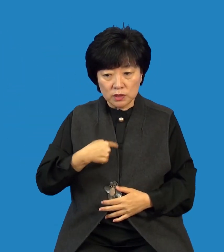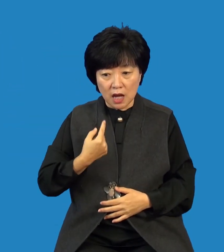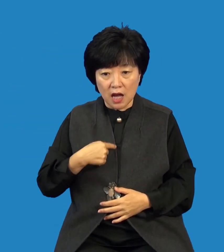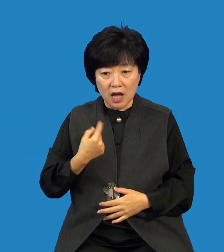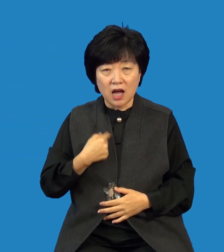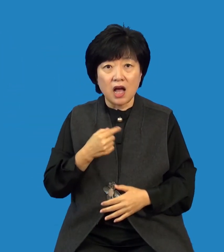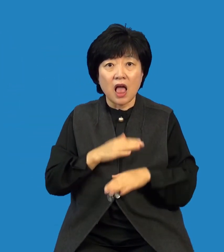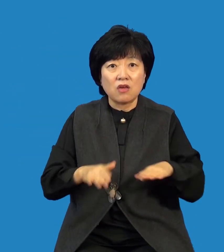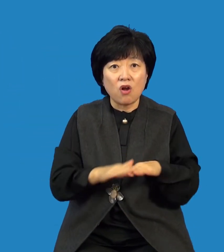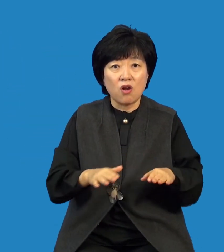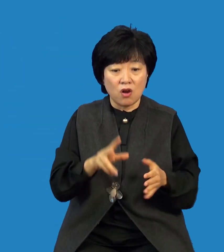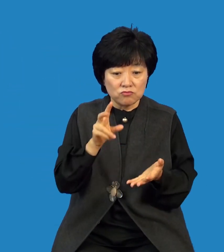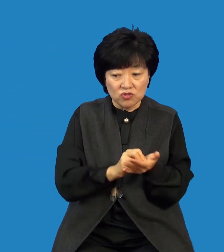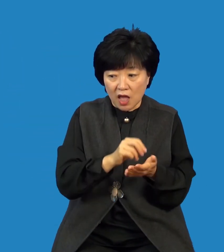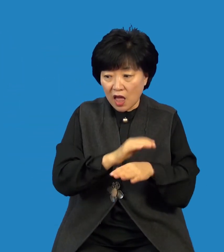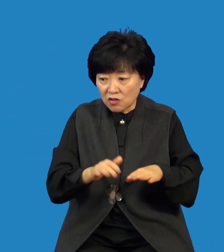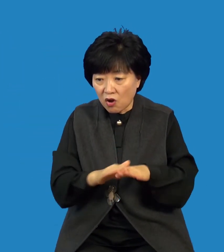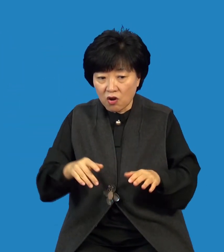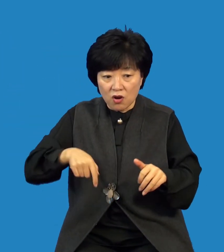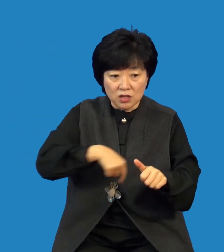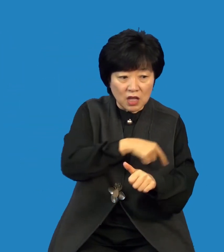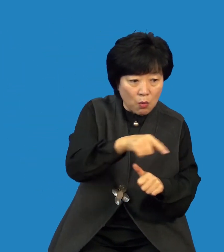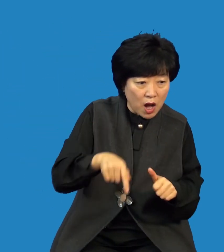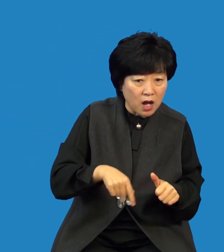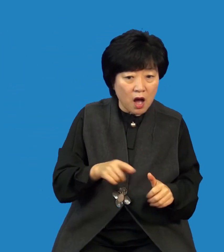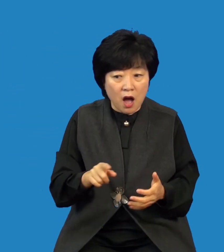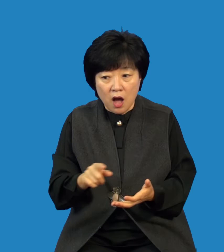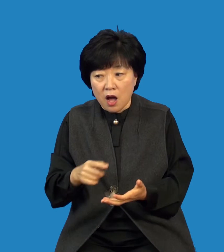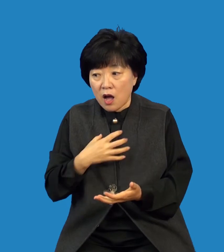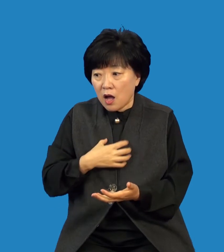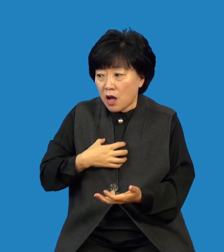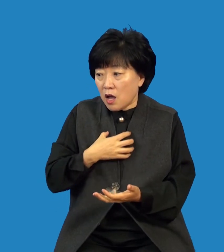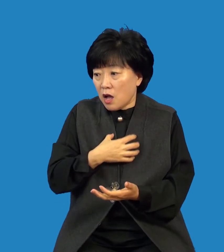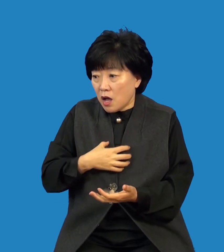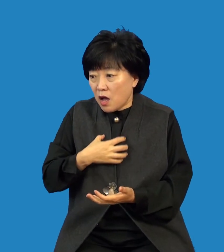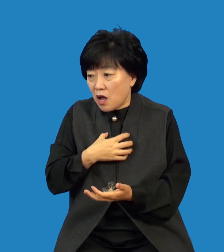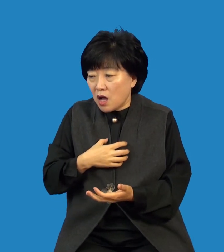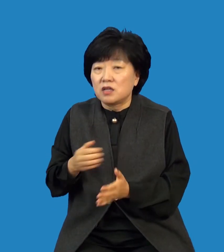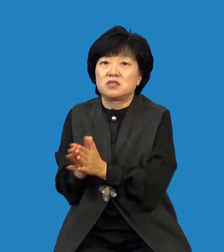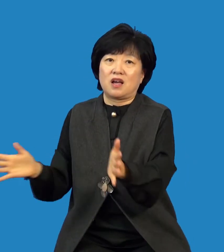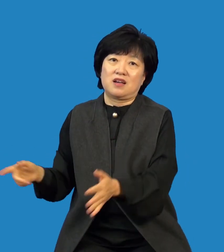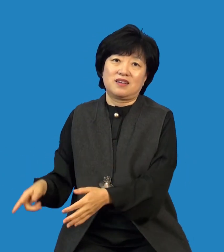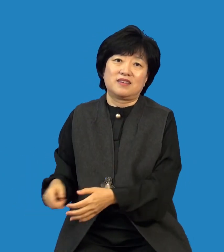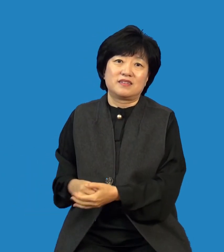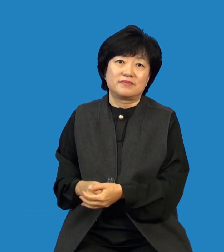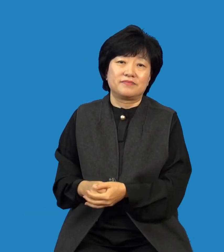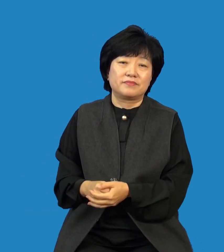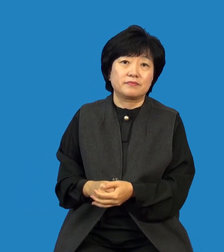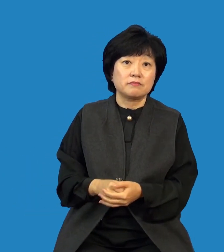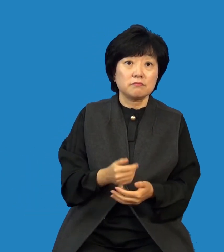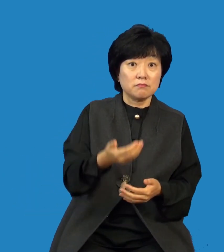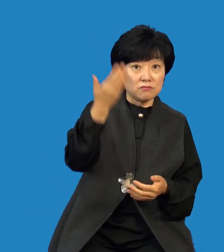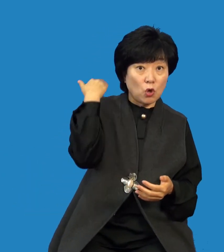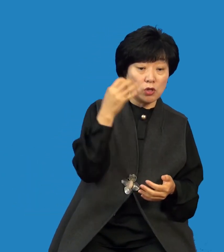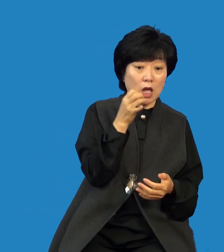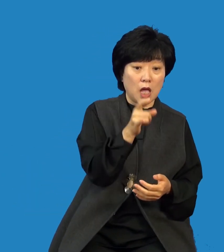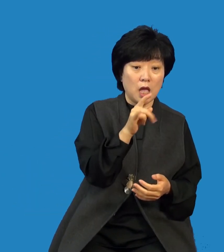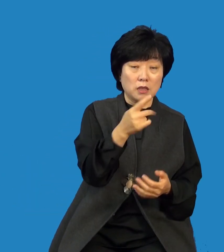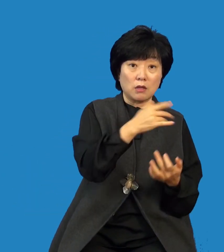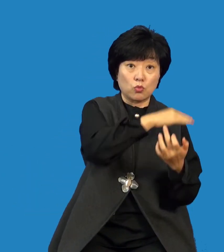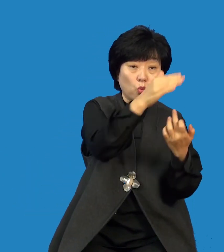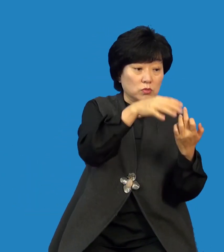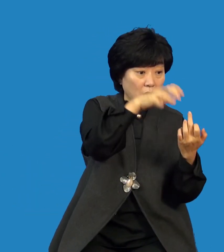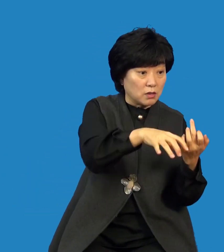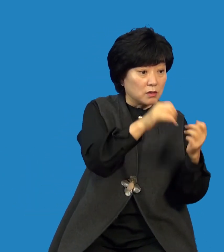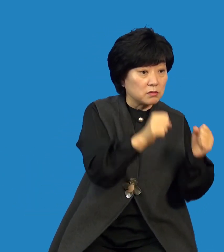뿐 아니고, 비록 상황이 어려워진다고 해도 하나님이 계셨기 때문에 그냥 가서 얘기하면 되는 거예요. 이런 문제가 있는데요, 오늘 먹을 게 없는데요, 오늘